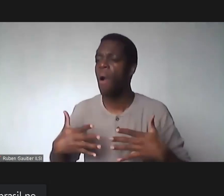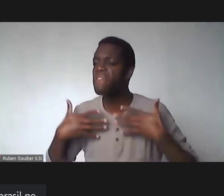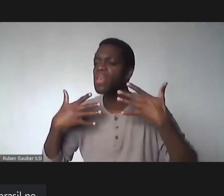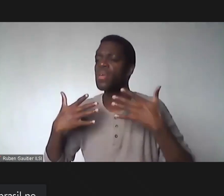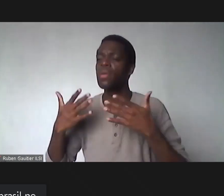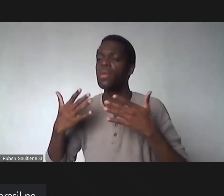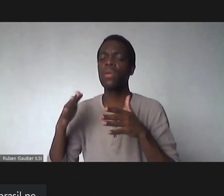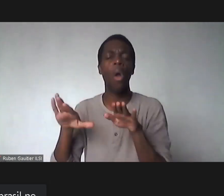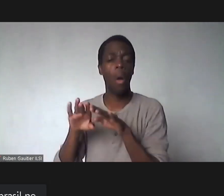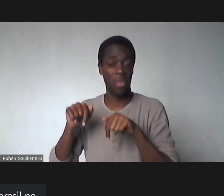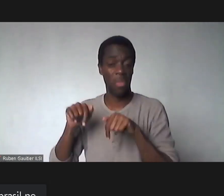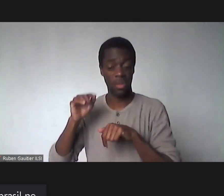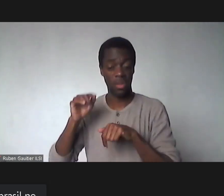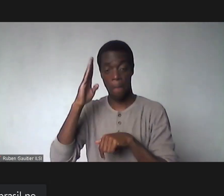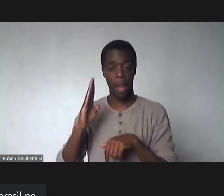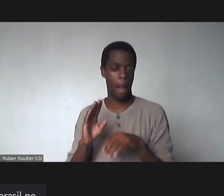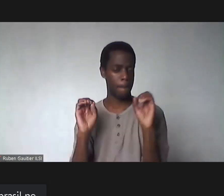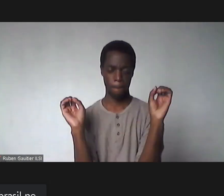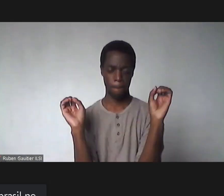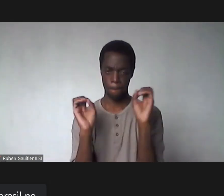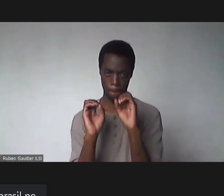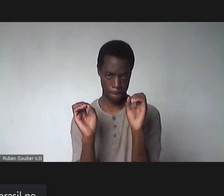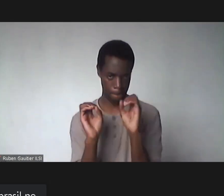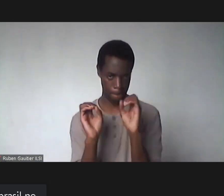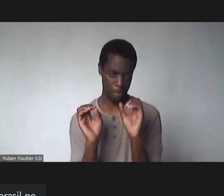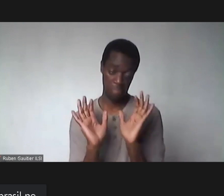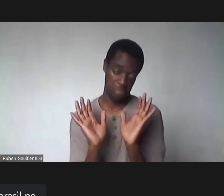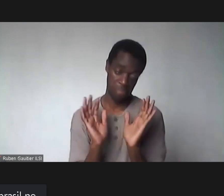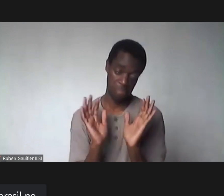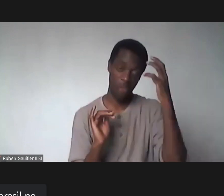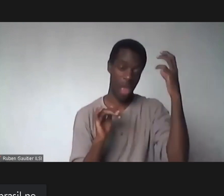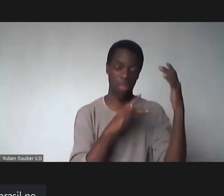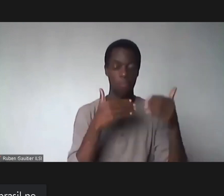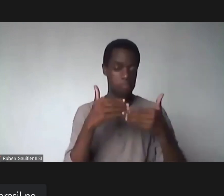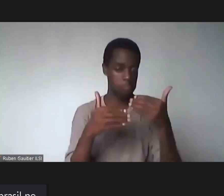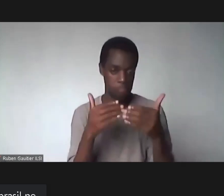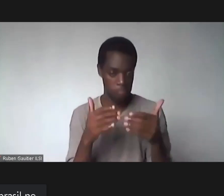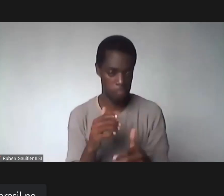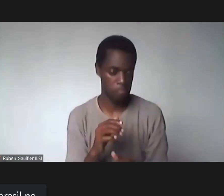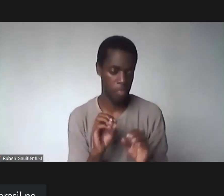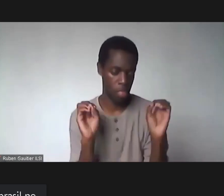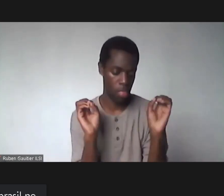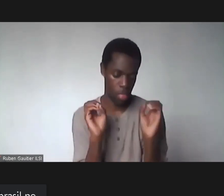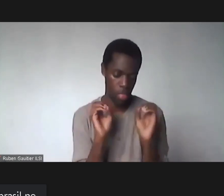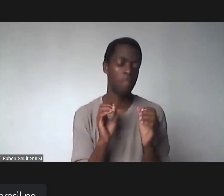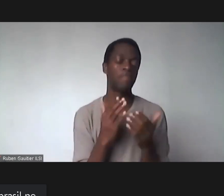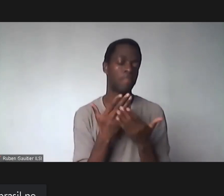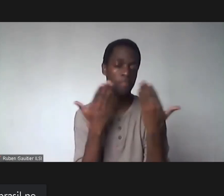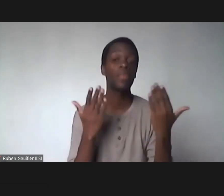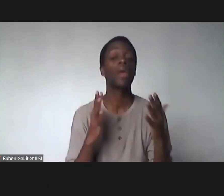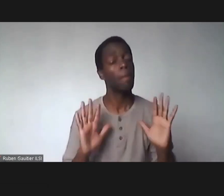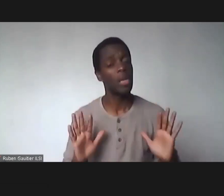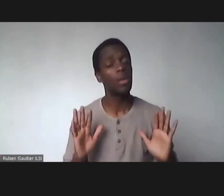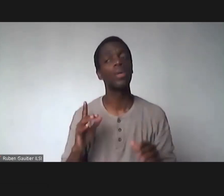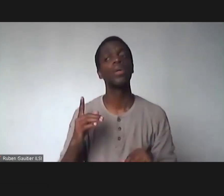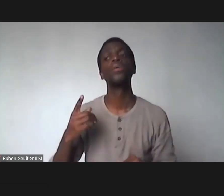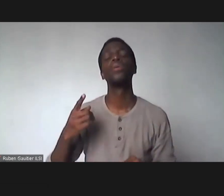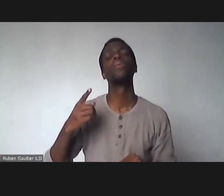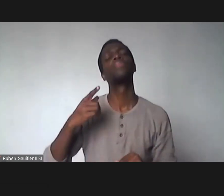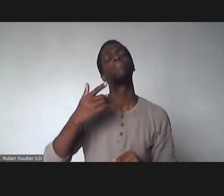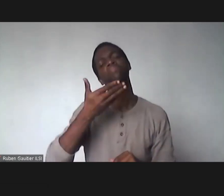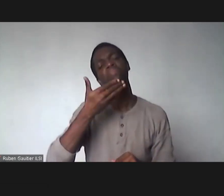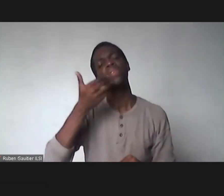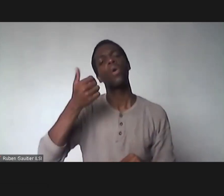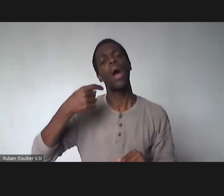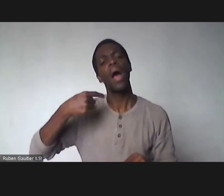Lo que puedo hablar es que lo mejor que teníamos, creo que teníamos que luchar para tener un sistema integrado de estadística. Eso sería,